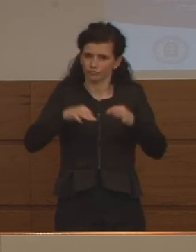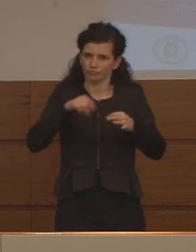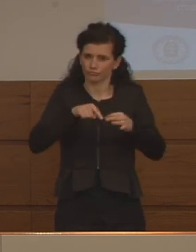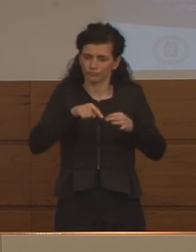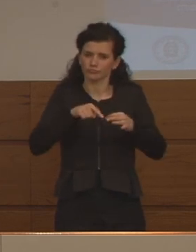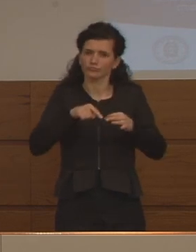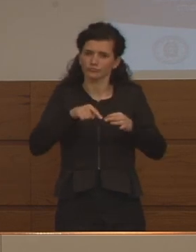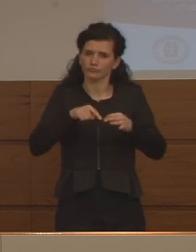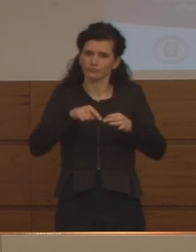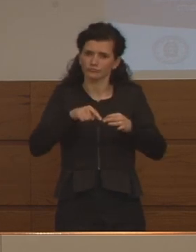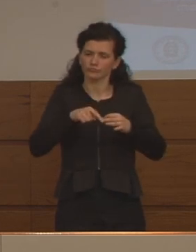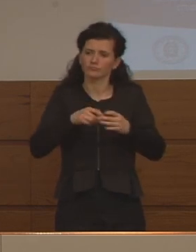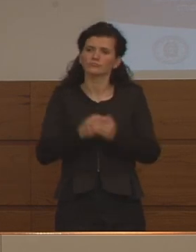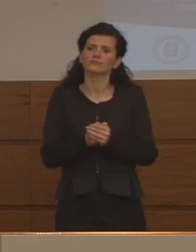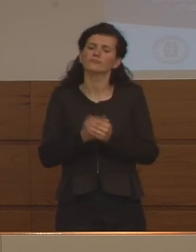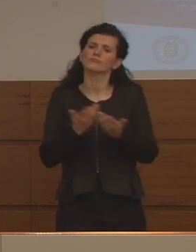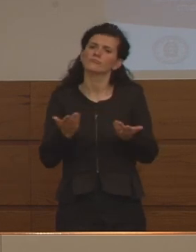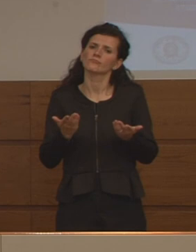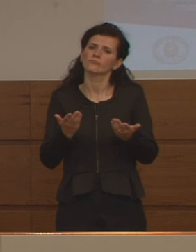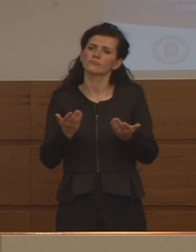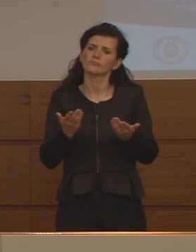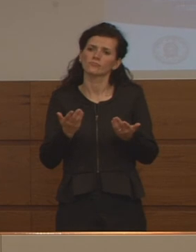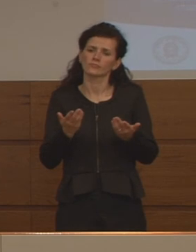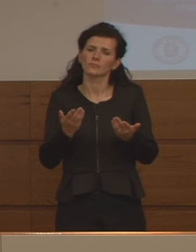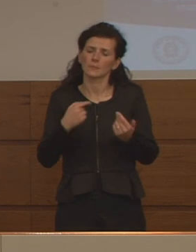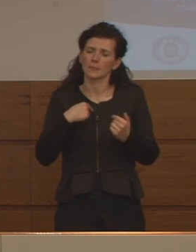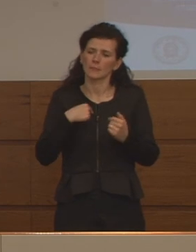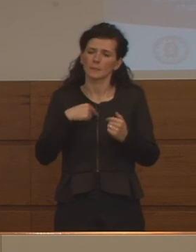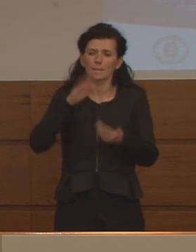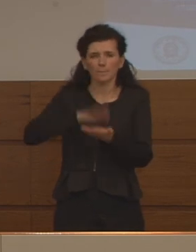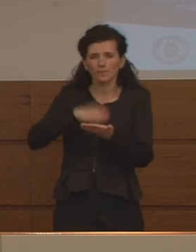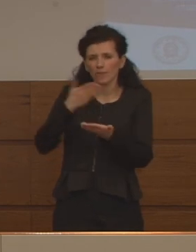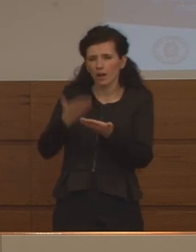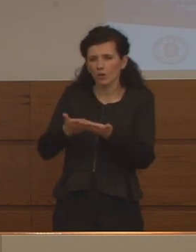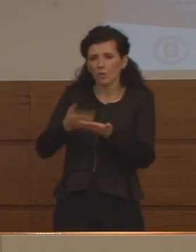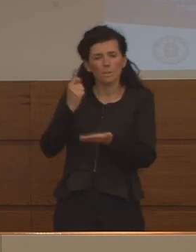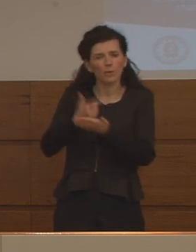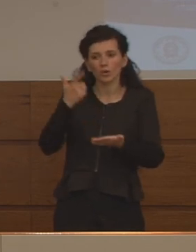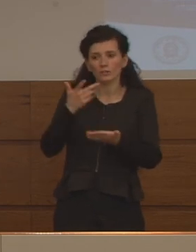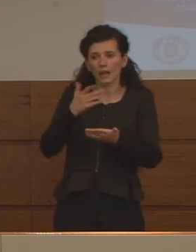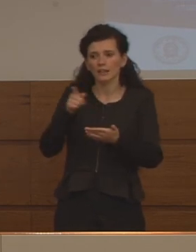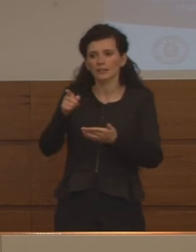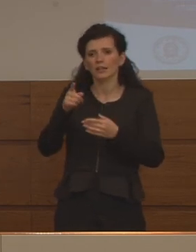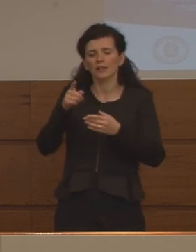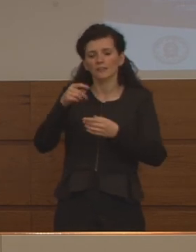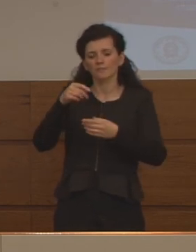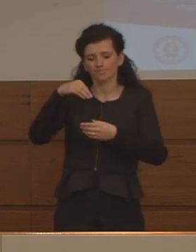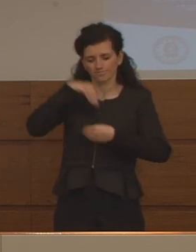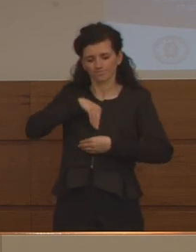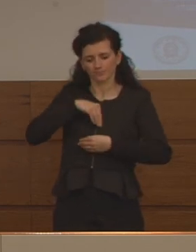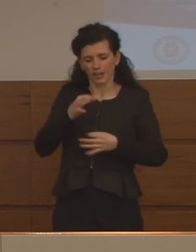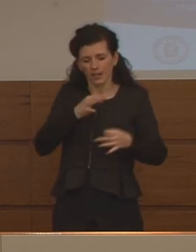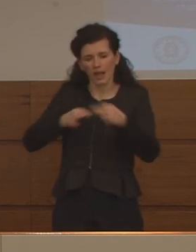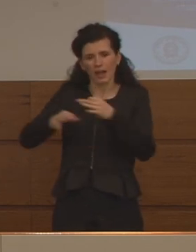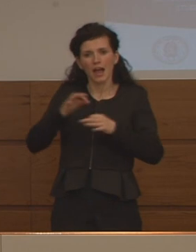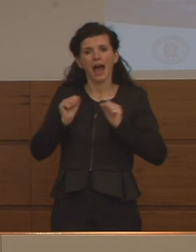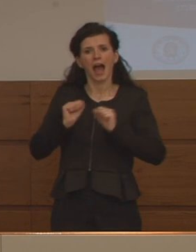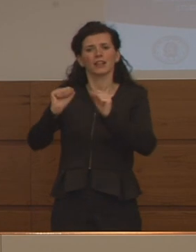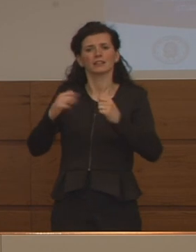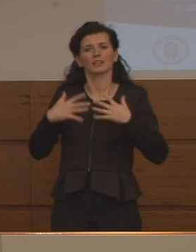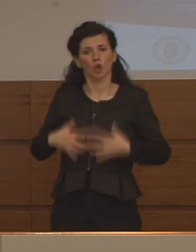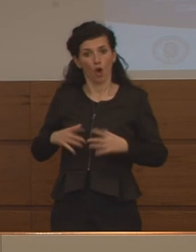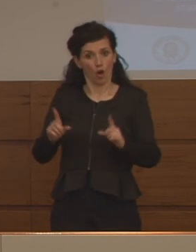valorizziamo particolarmente il titolo degli anticorpi neutralizzanti perché i medesimi sono quelli in grado